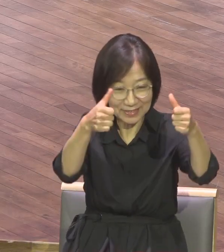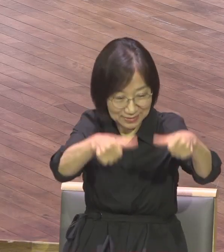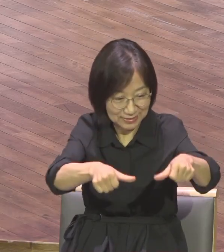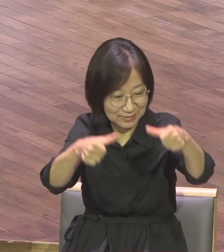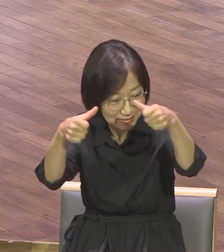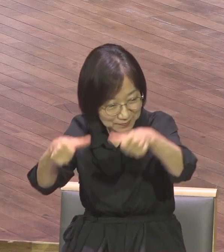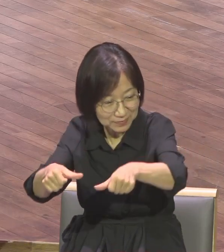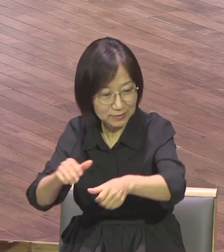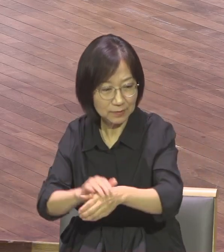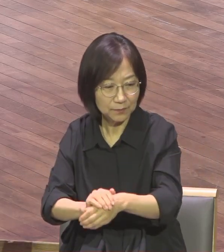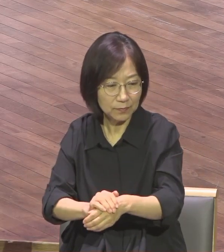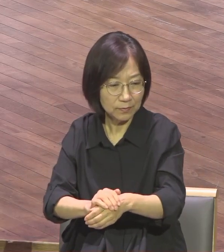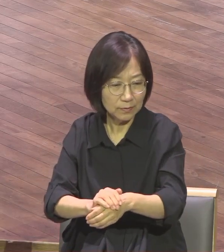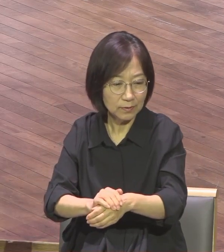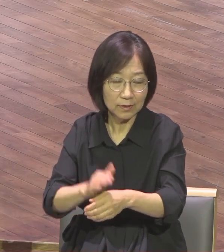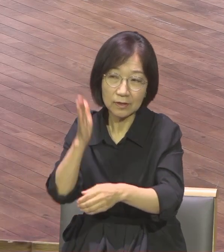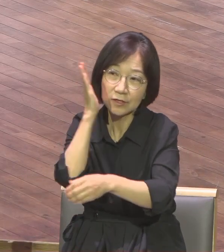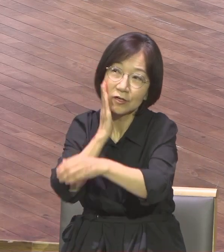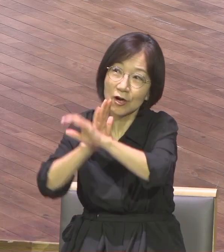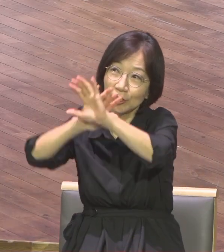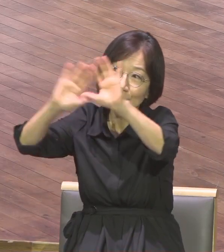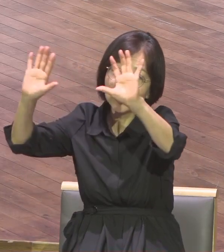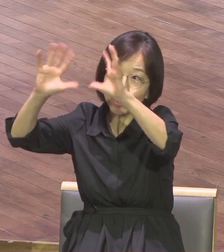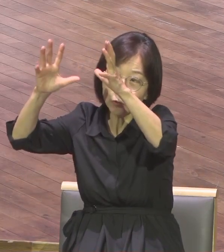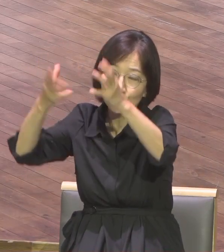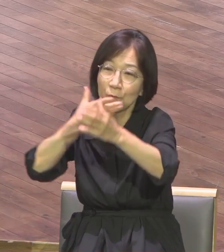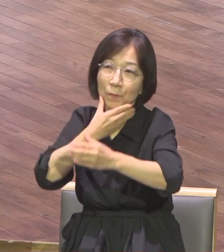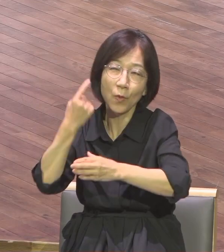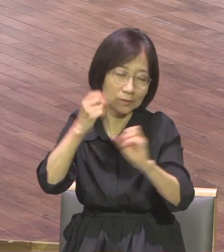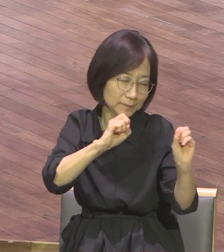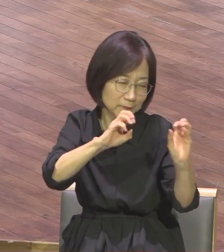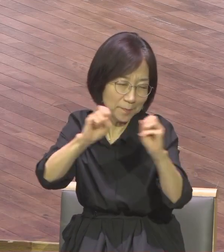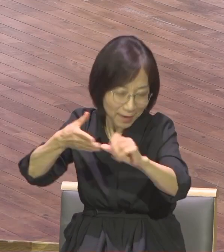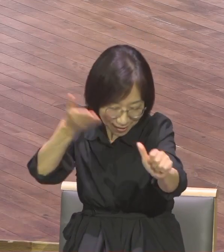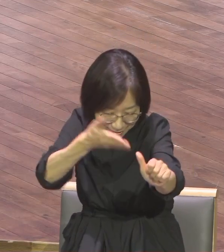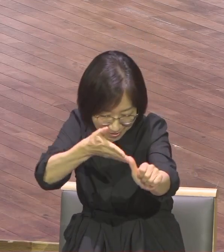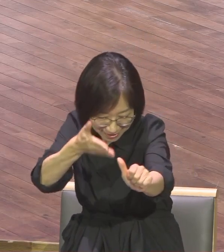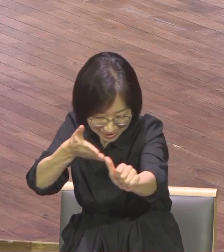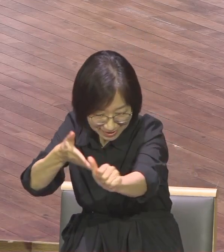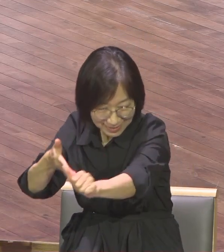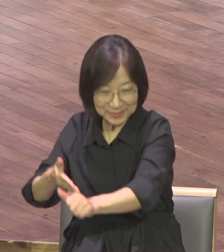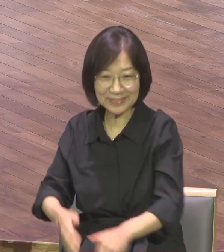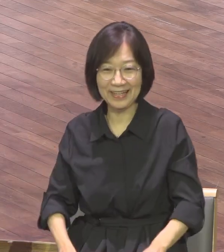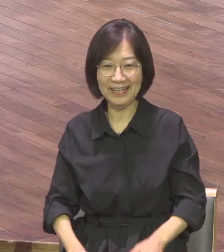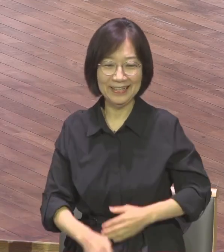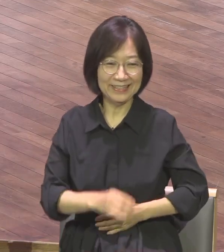다 인사합시다. 천국 복음을 전파합시다.